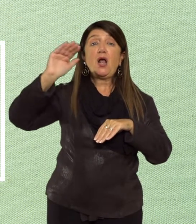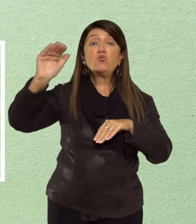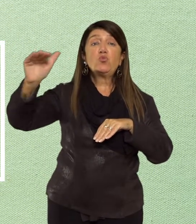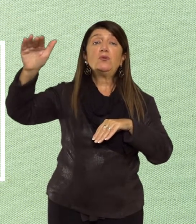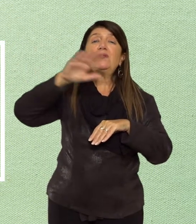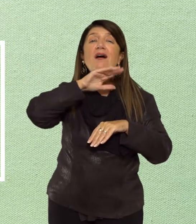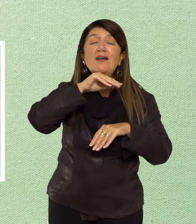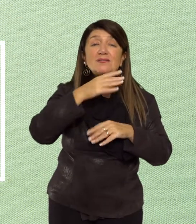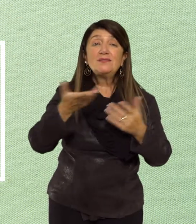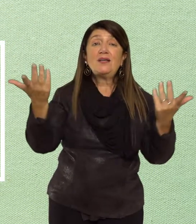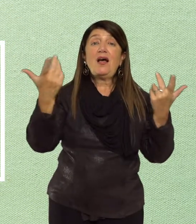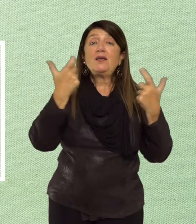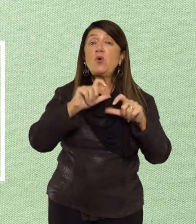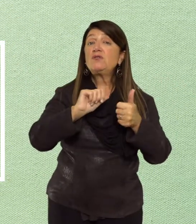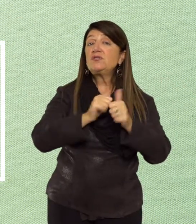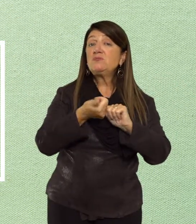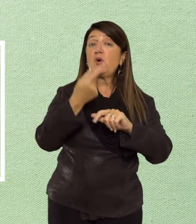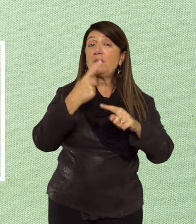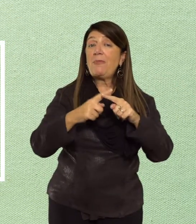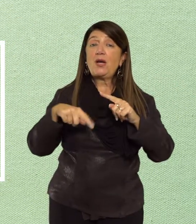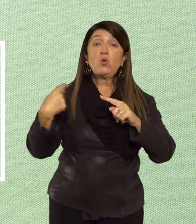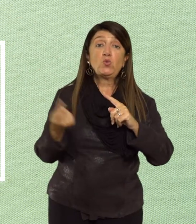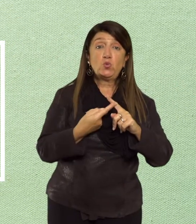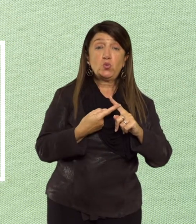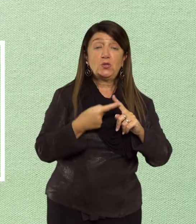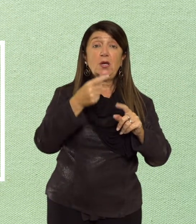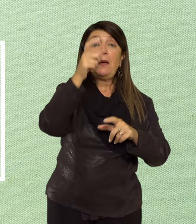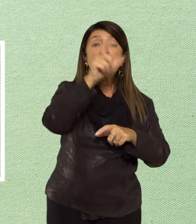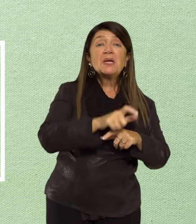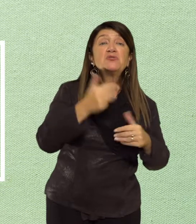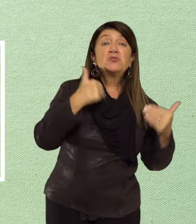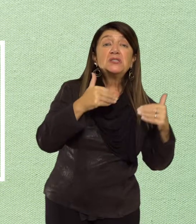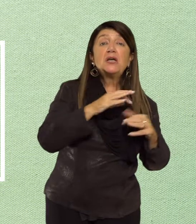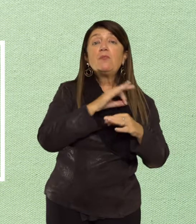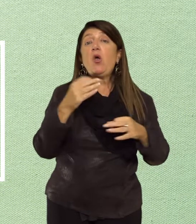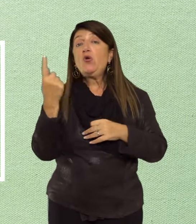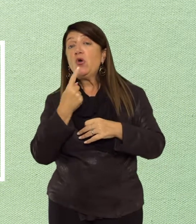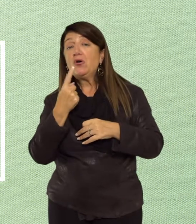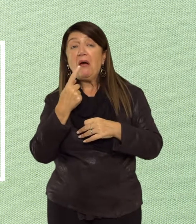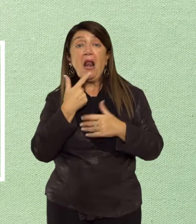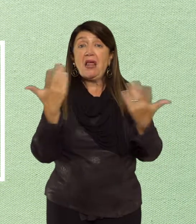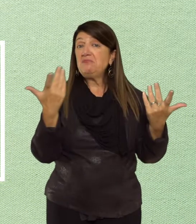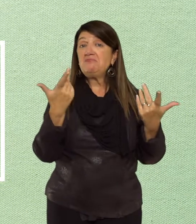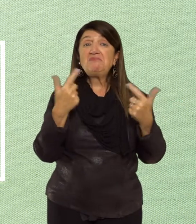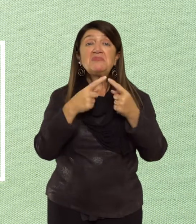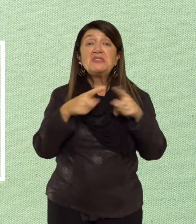perché lo sport è per tutti, che sia una persona con disabilità, senza, non bisogna assolutamente fare